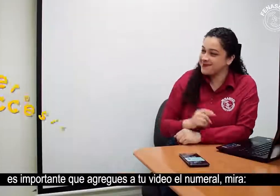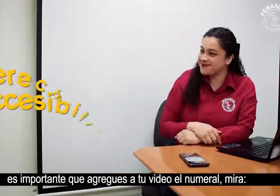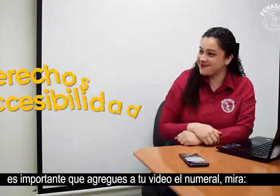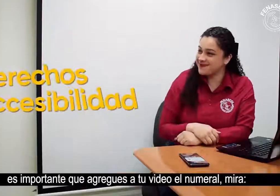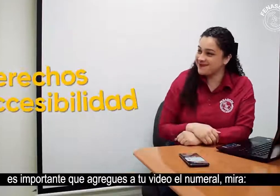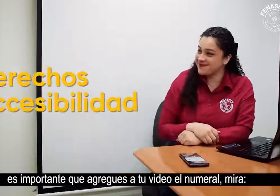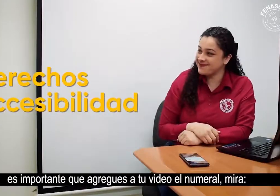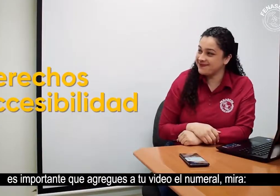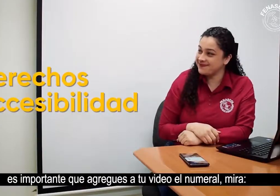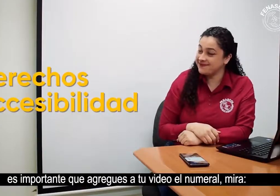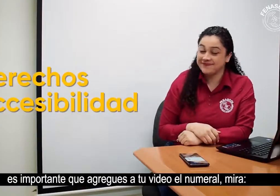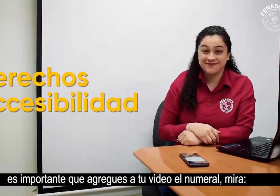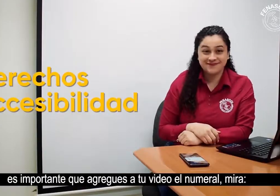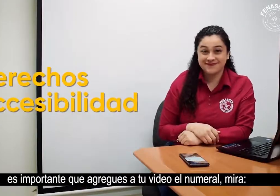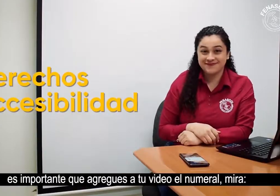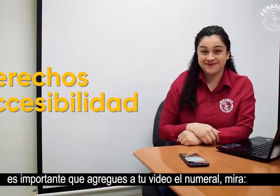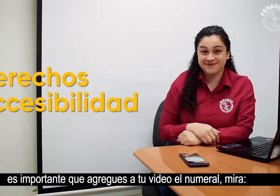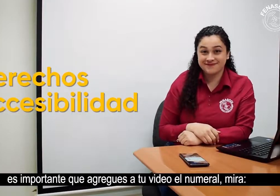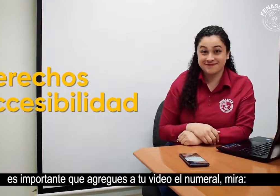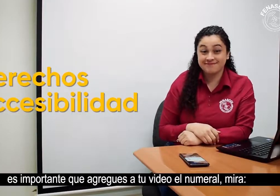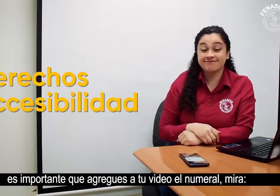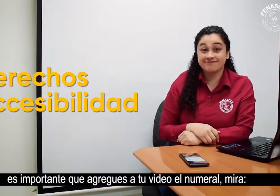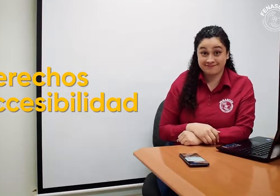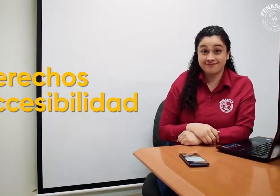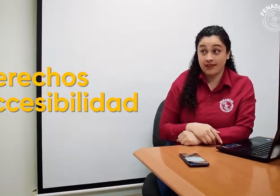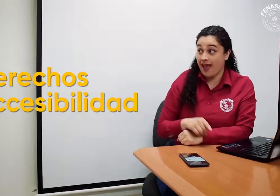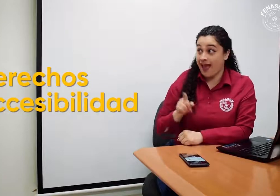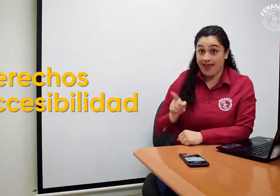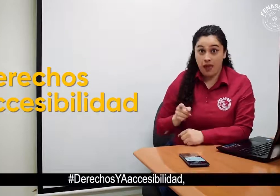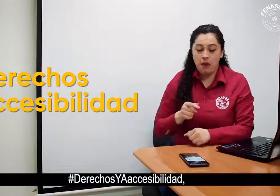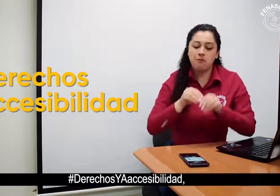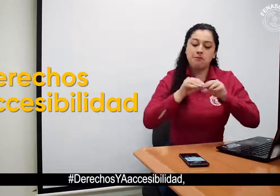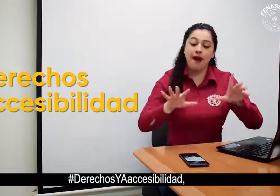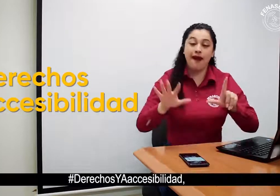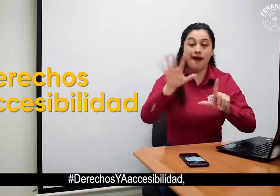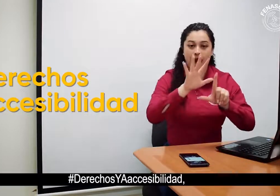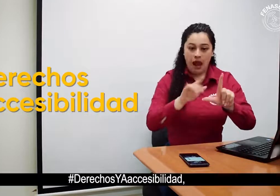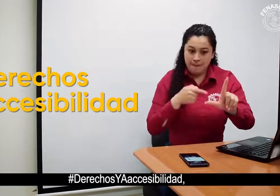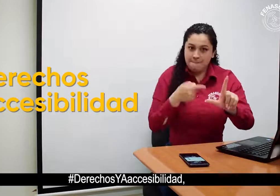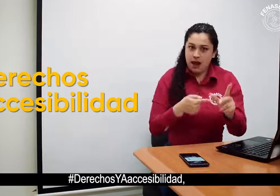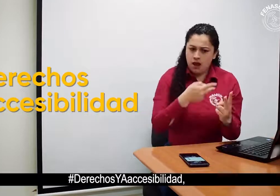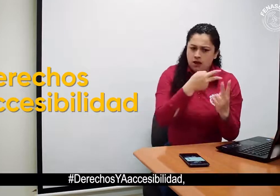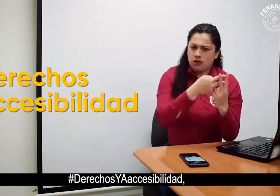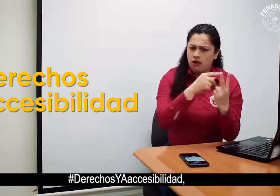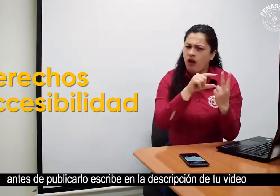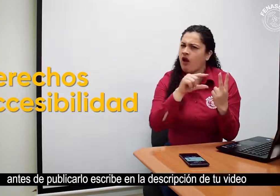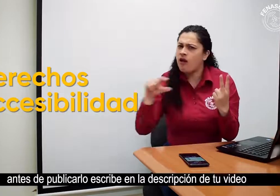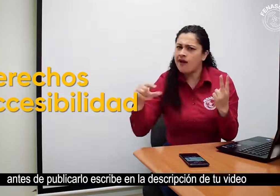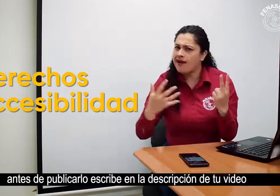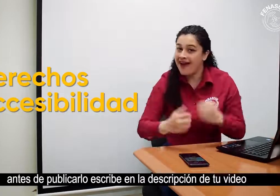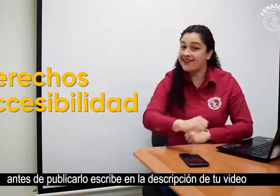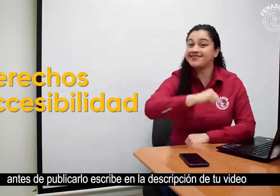Es importante que agregues a tu video el numeral, mira, numeral, derechos y accesibilidad. Antes de publicarlo,